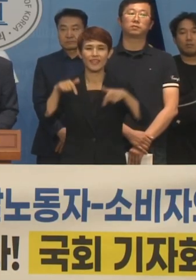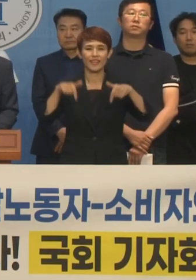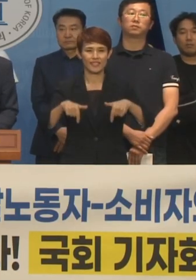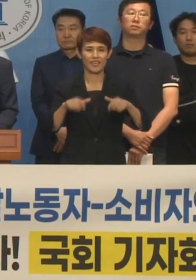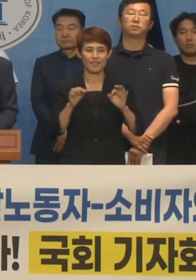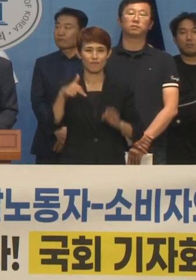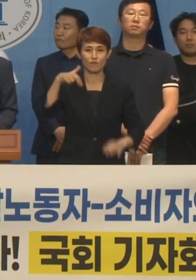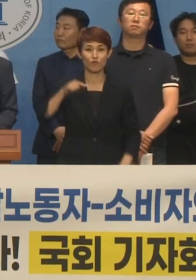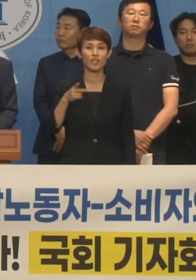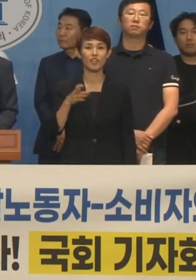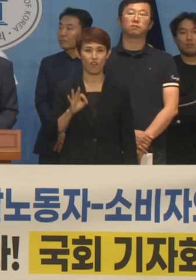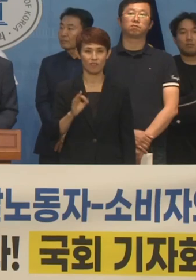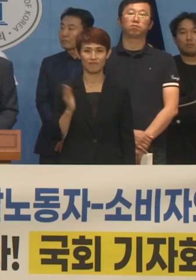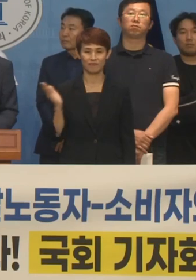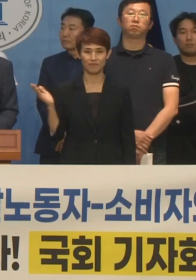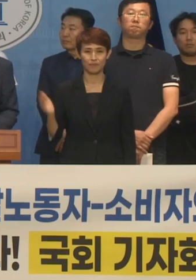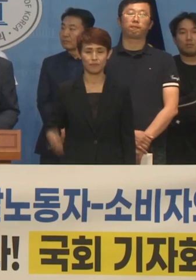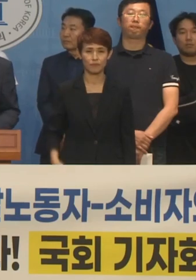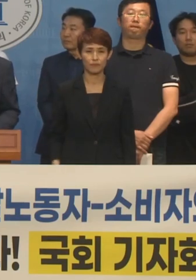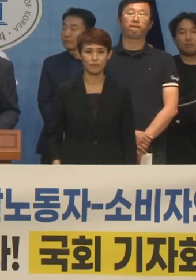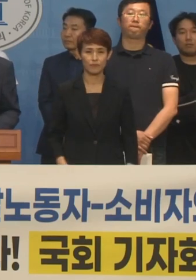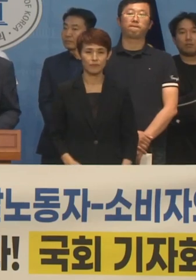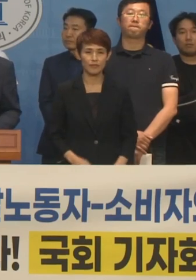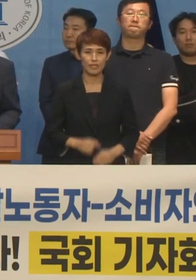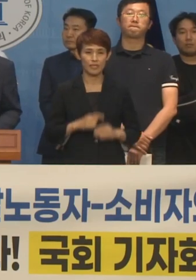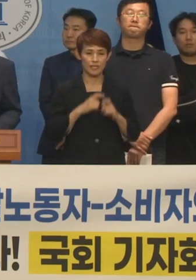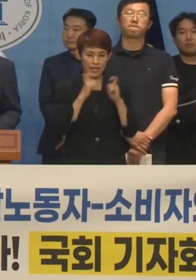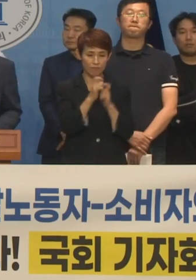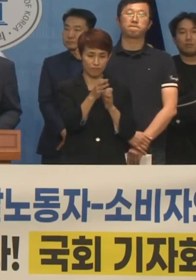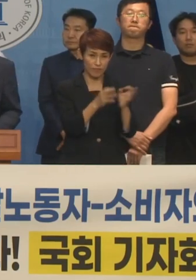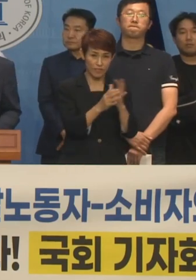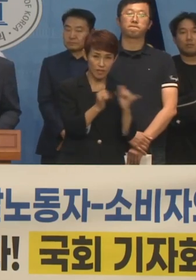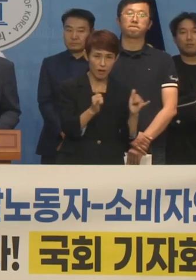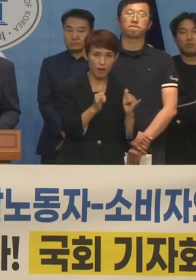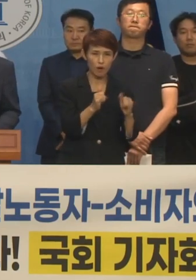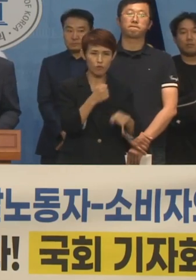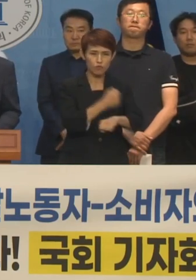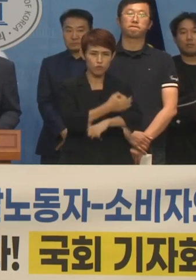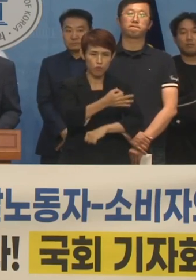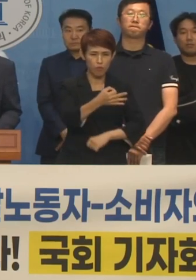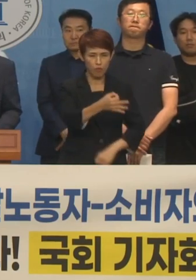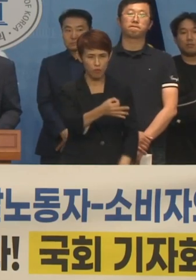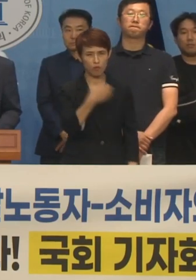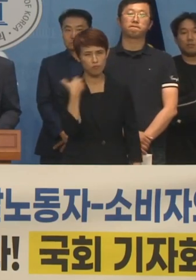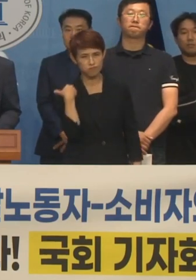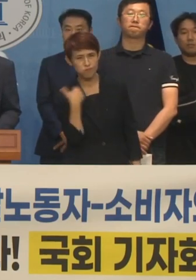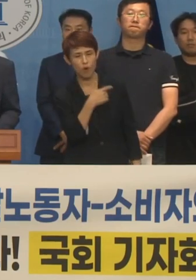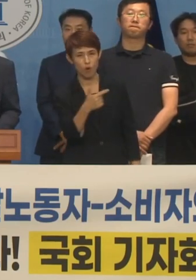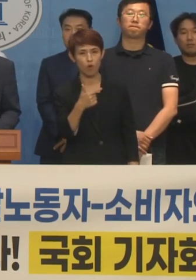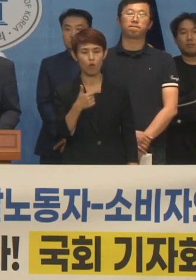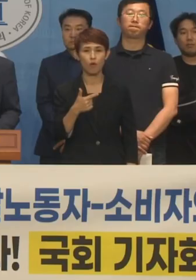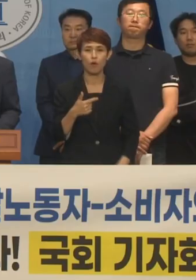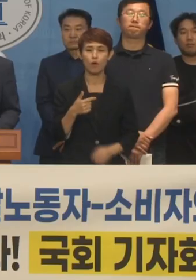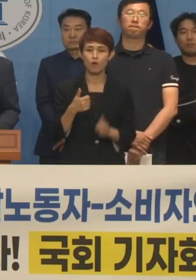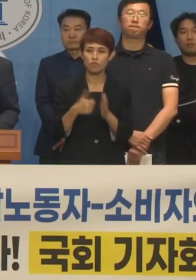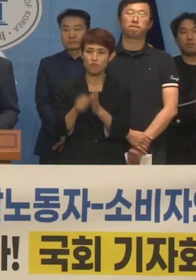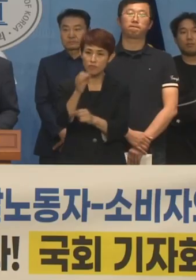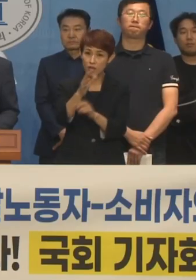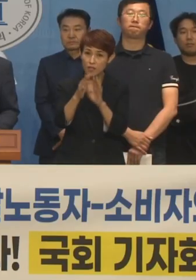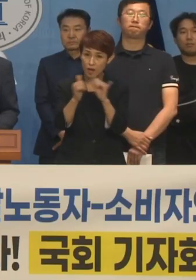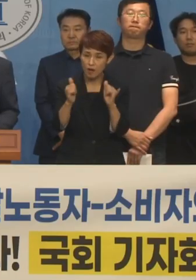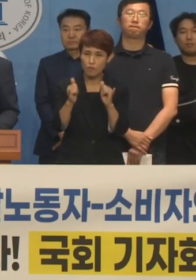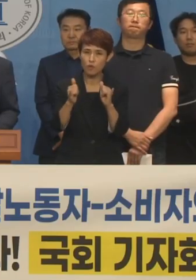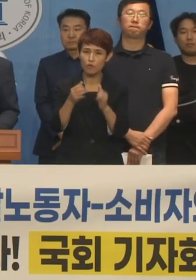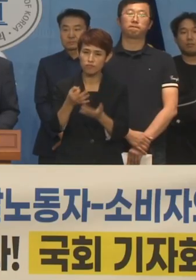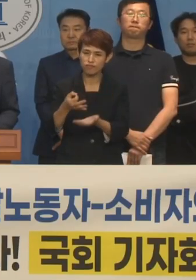김주영입니다. 자영업자는 과중한 수수료 부담, 소비자는 외식값 및 물가 인상 부담, 라이더는